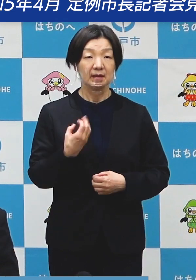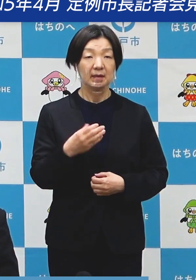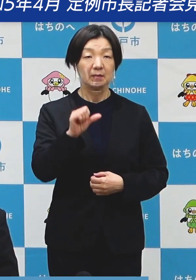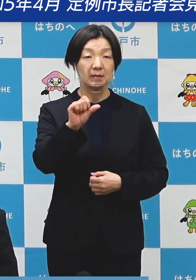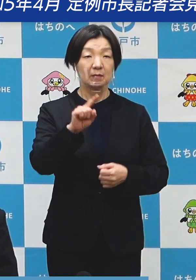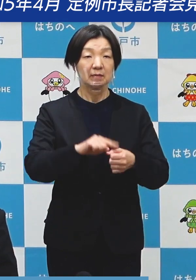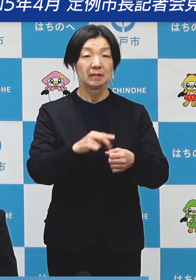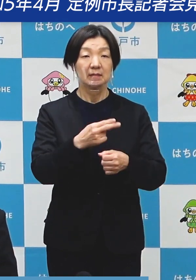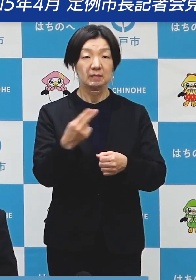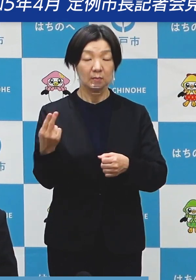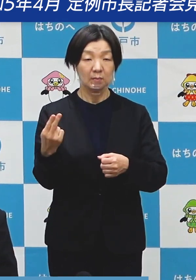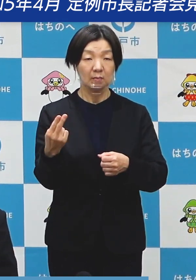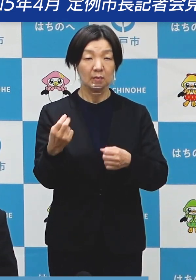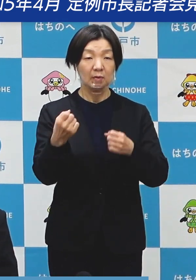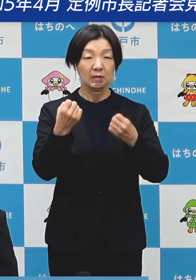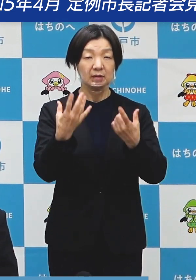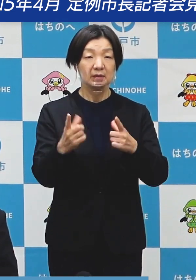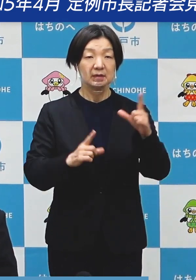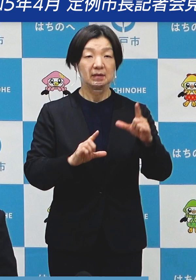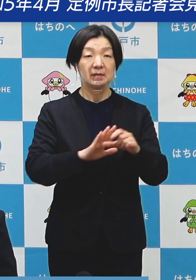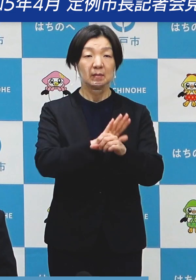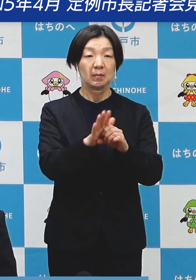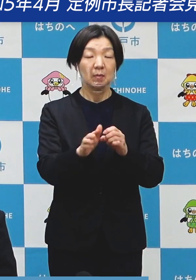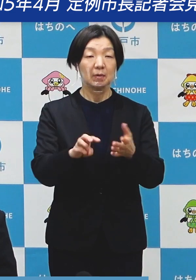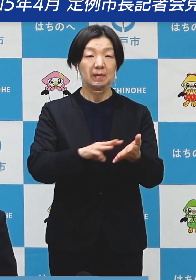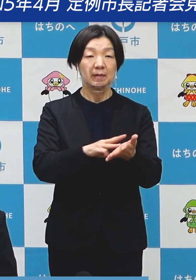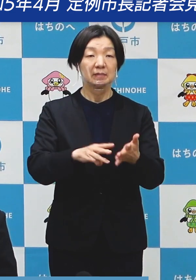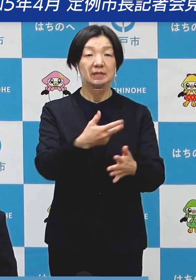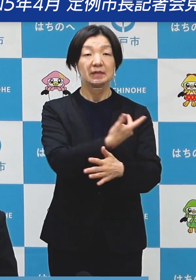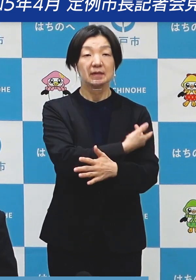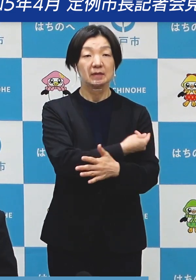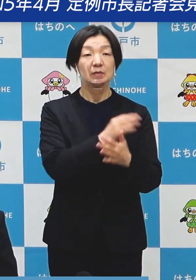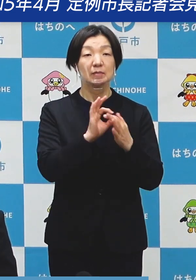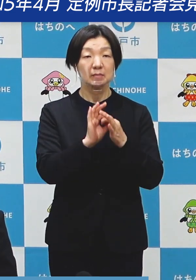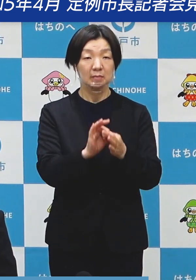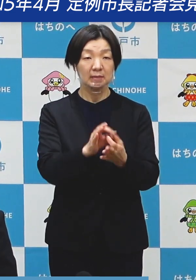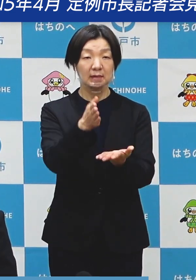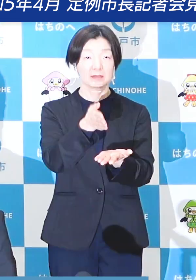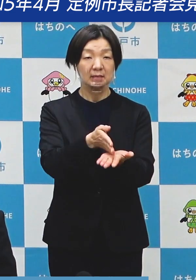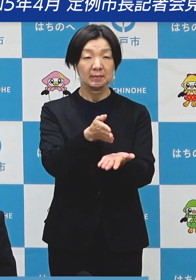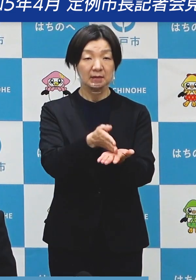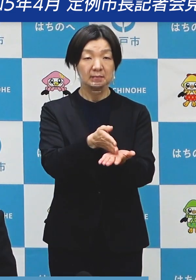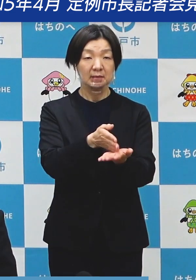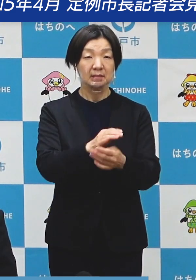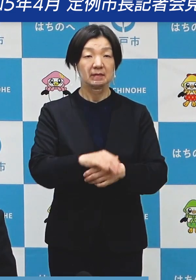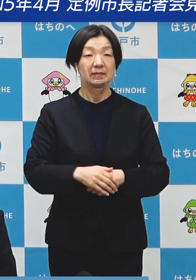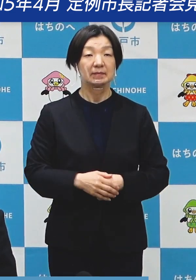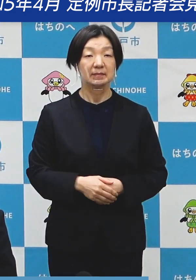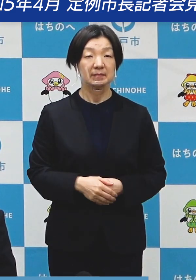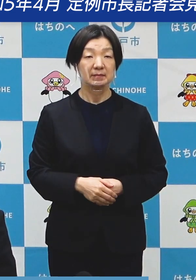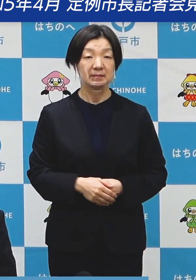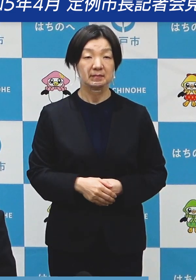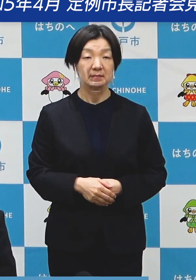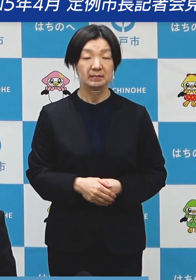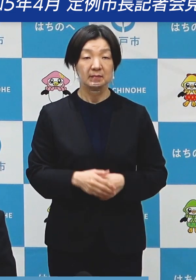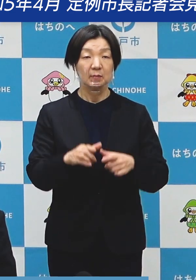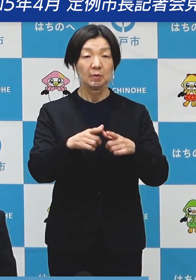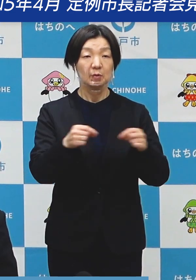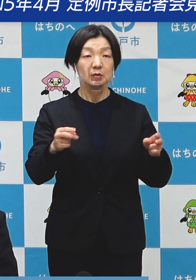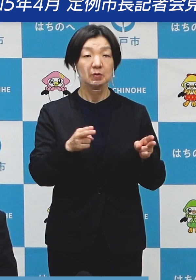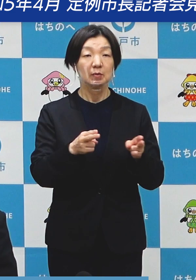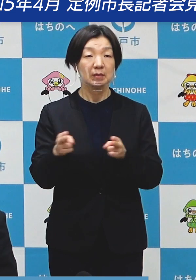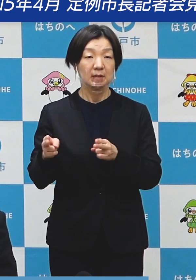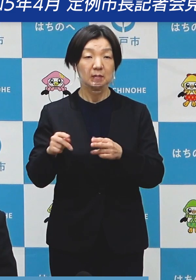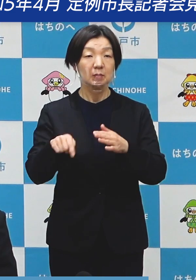令和5年度新型コロナワクチン接種についてご説明いたしますまず国の